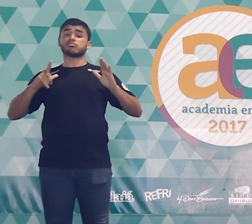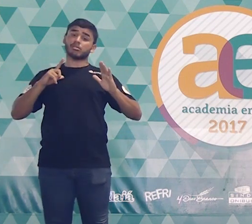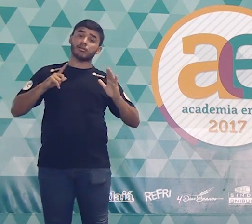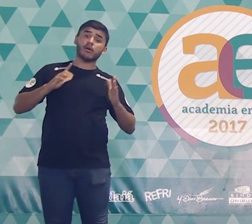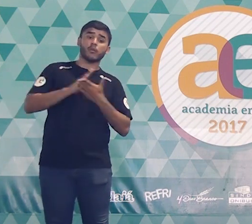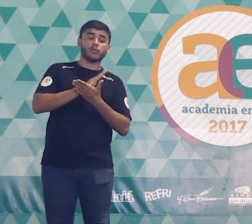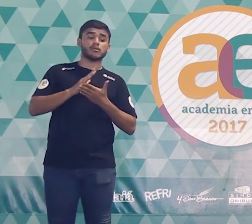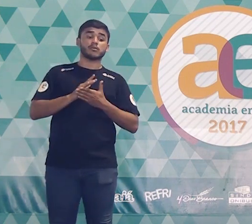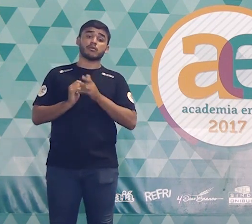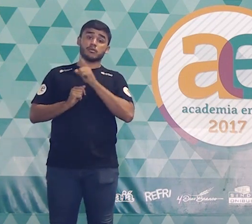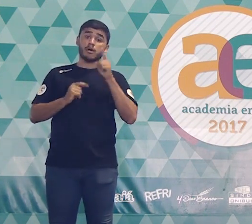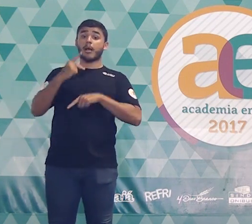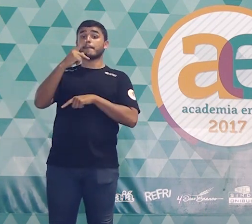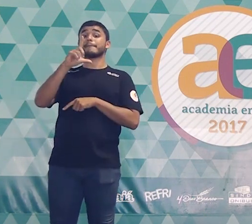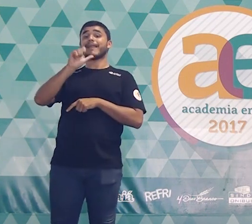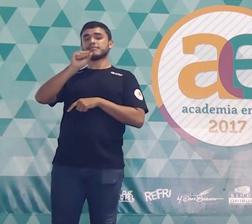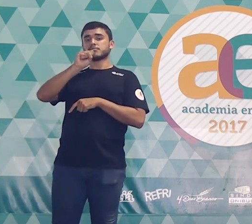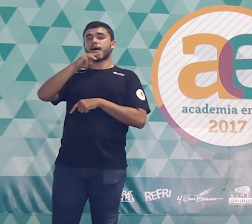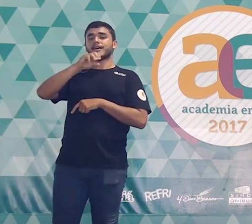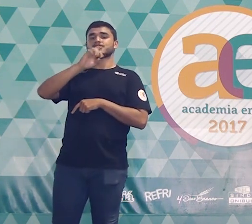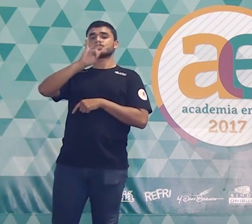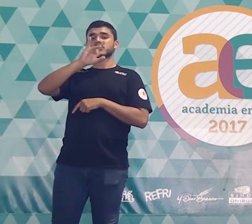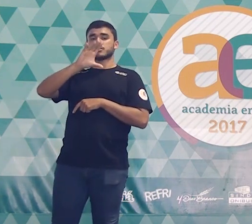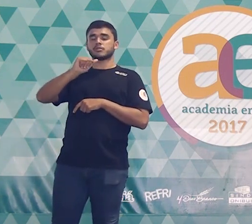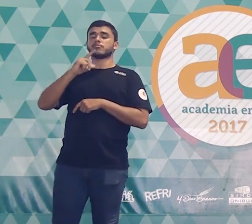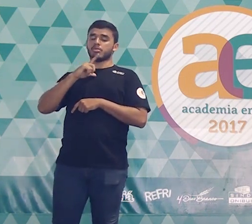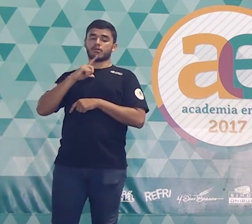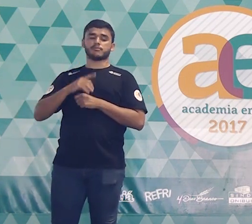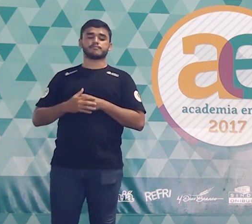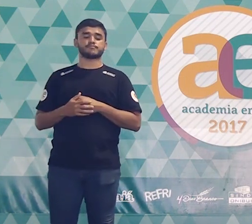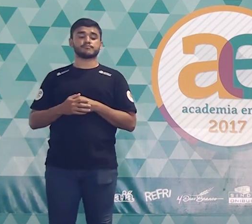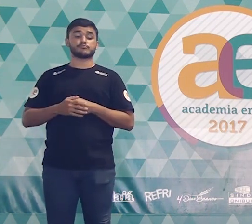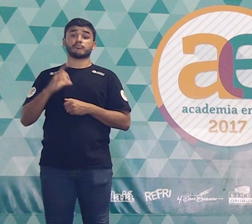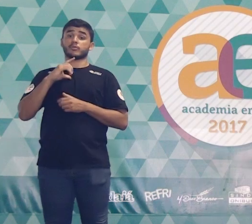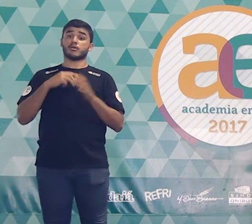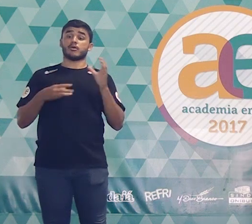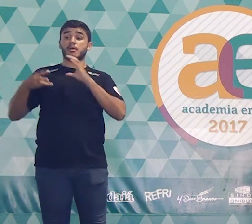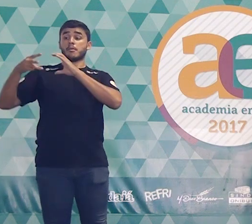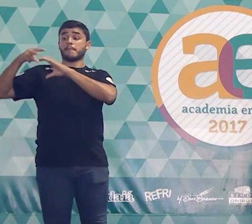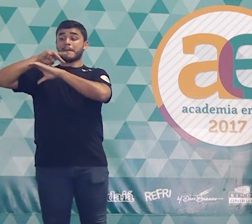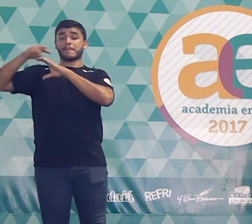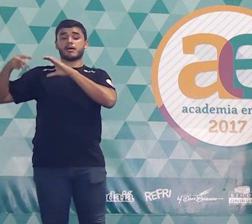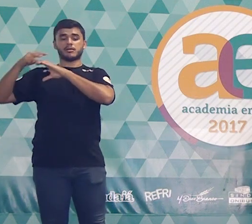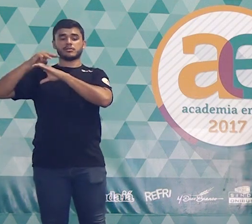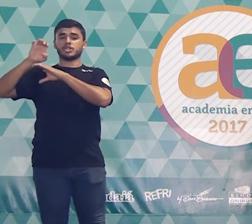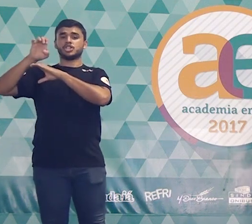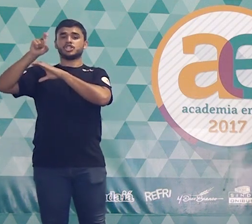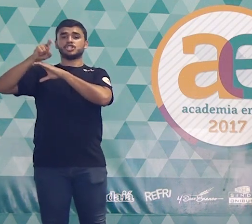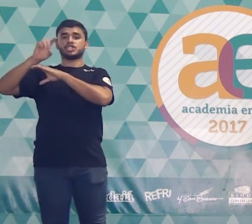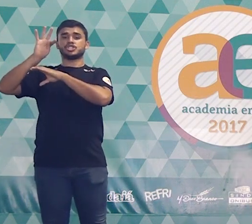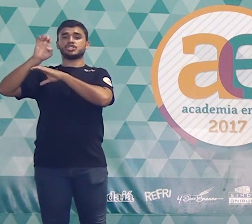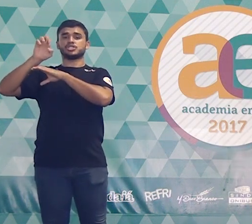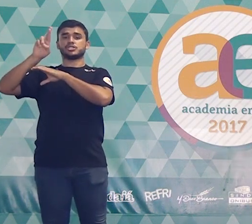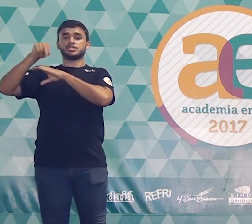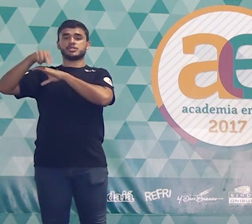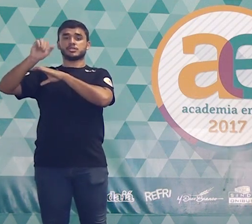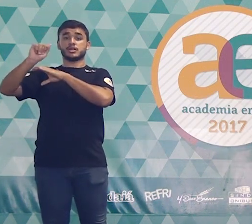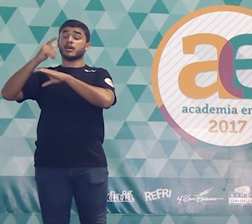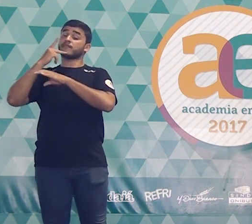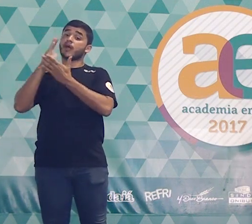Membrana plasmática, sim. Outra membrana, uma membrana externa. Por exemplo, a gente sabe que algumas bactérias têm uma